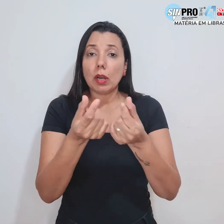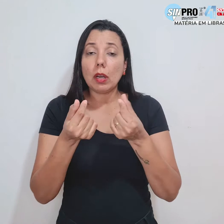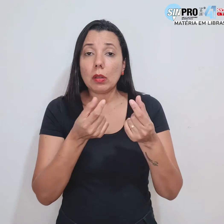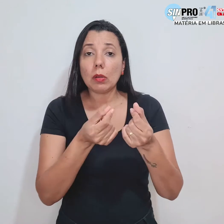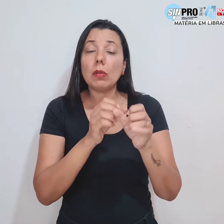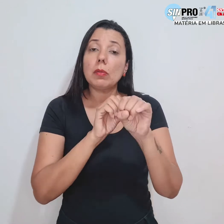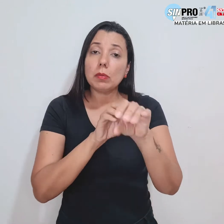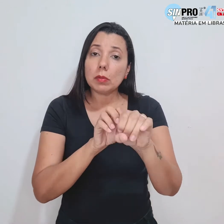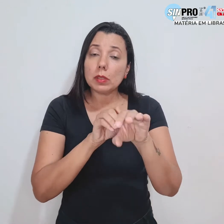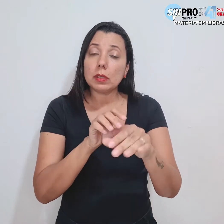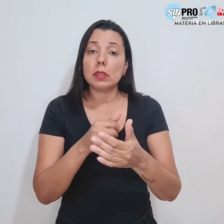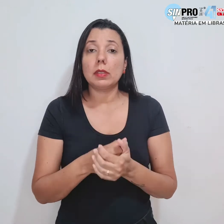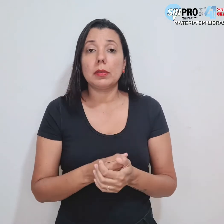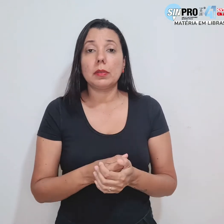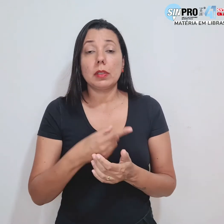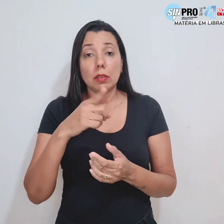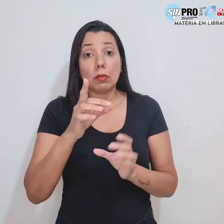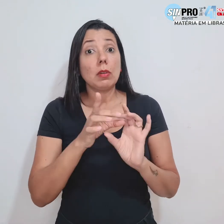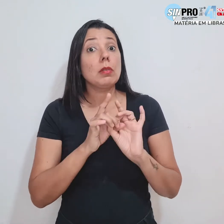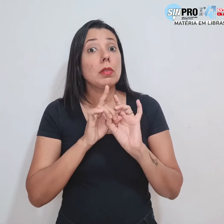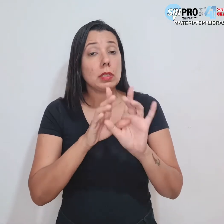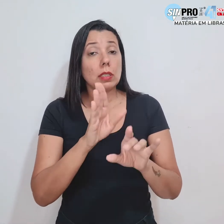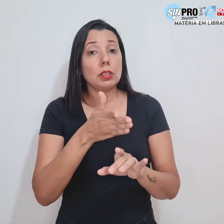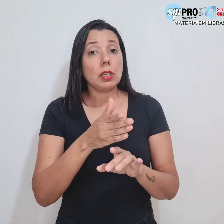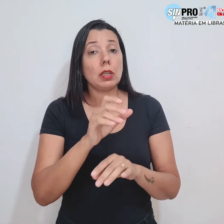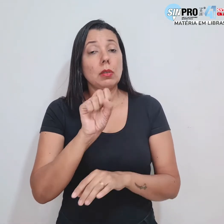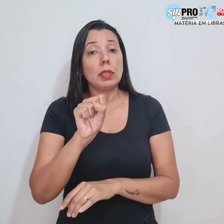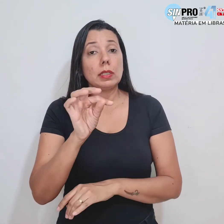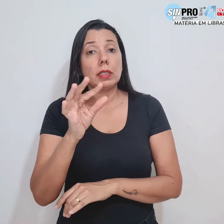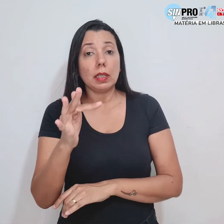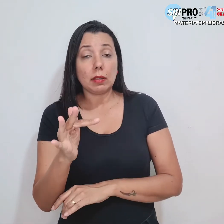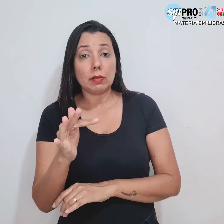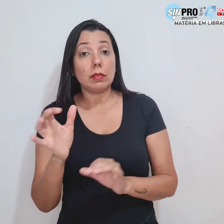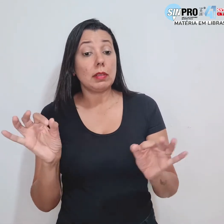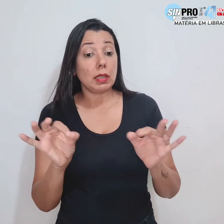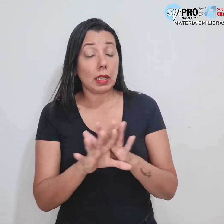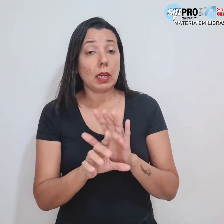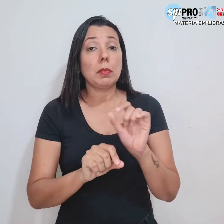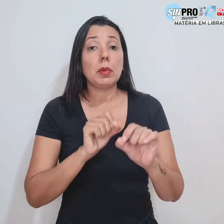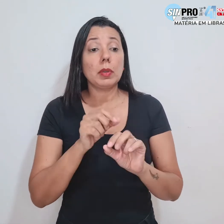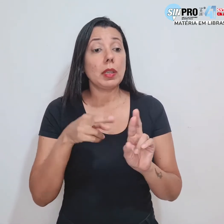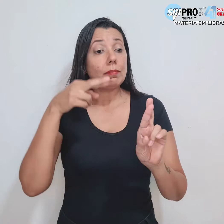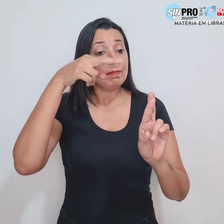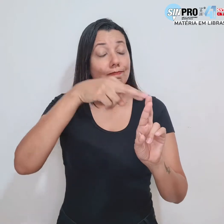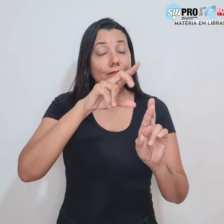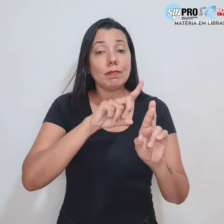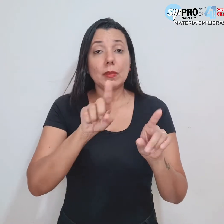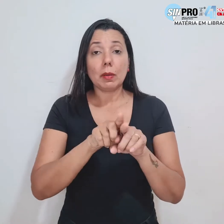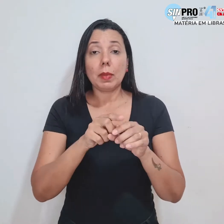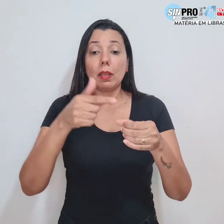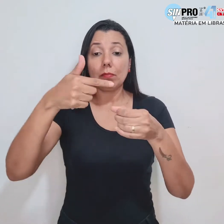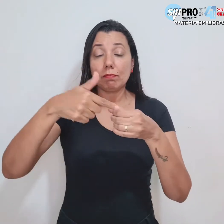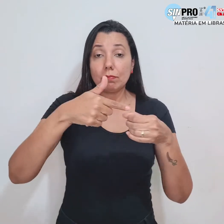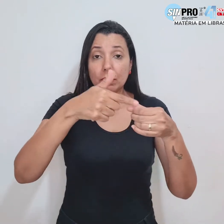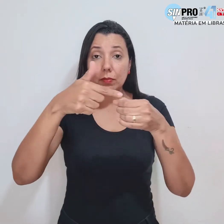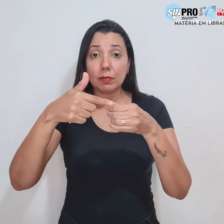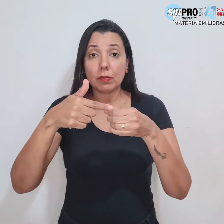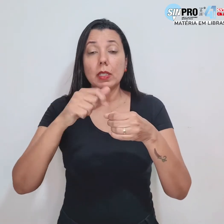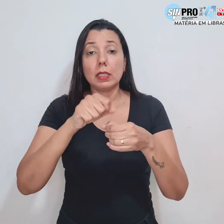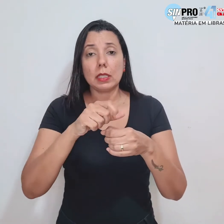petróleo para a educação. O que foi autorizado pelo STF acaba atingindo para além das refinarias. A